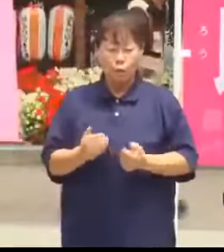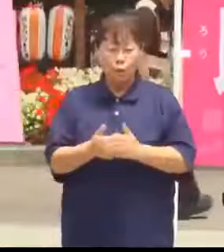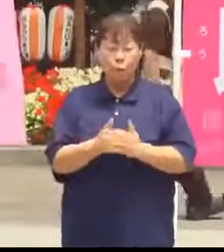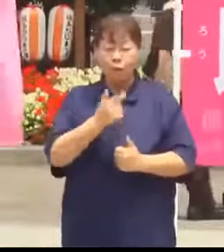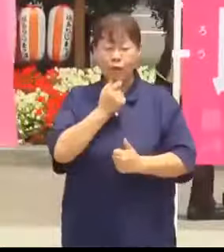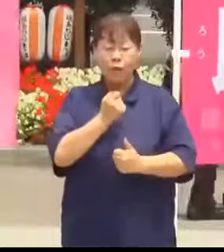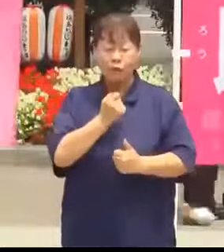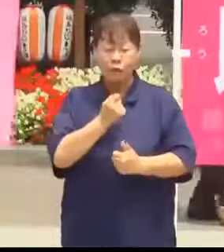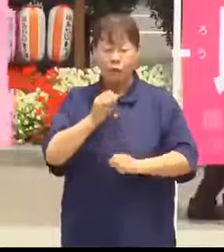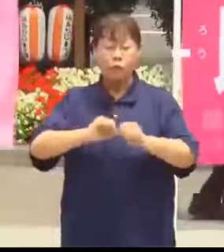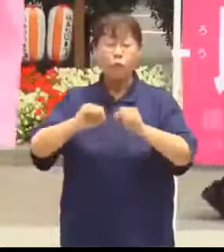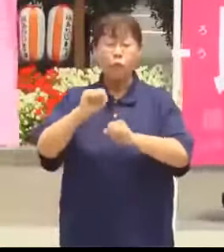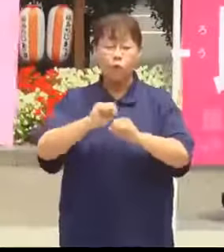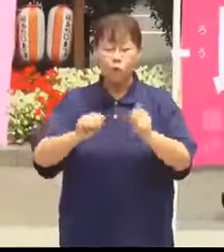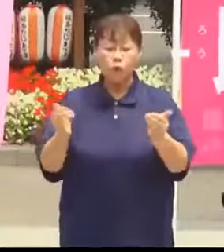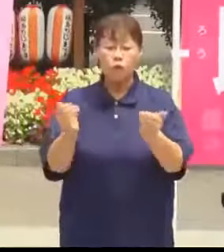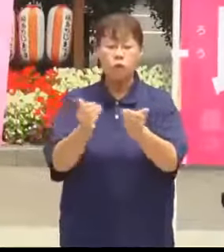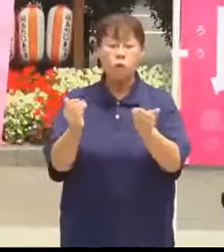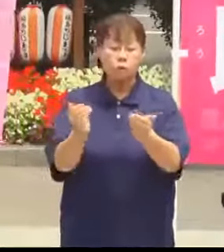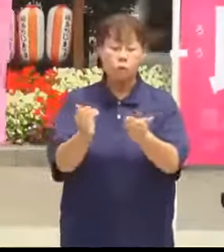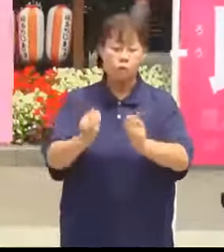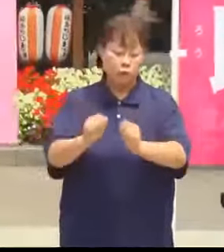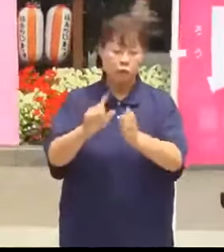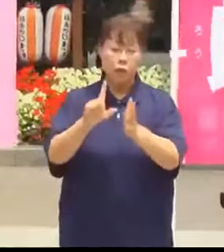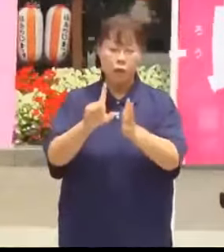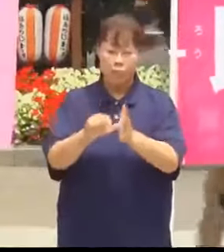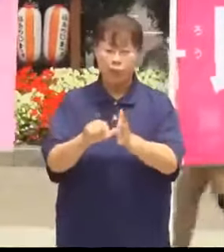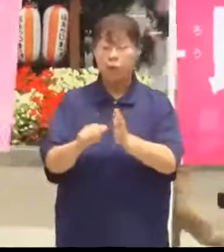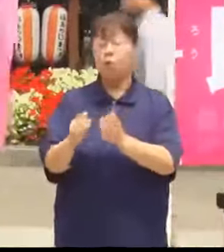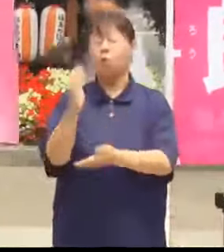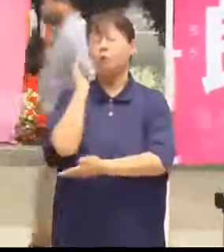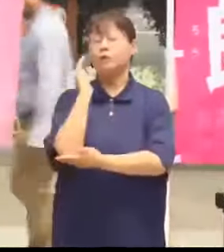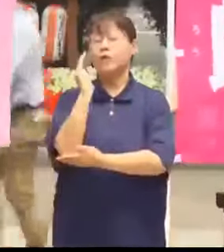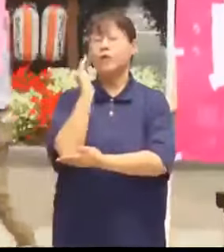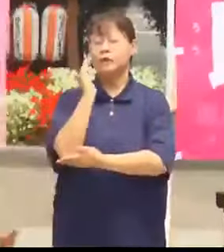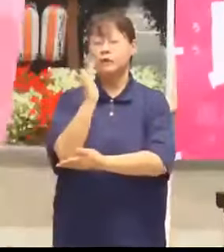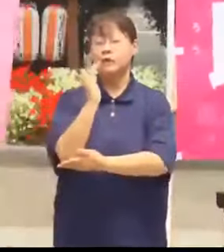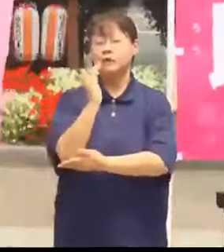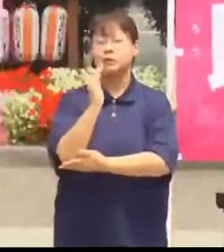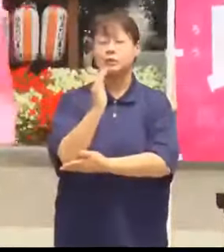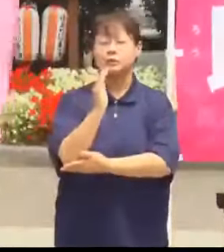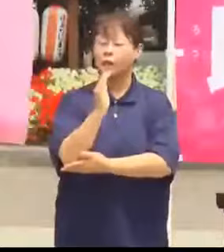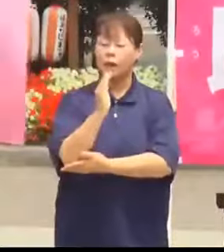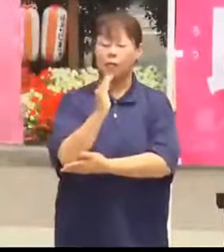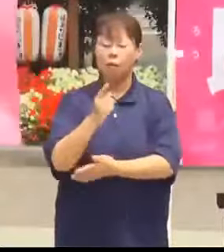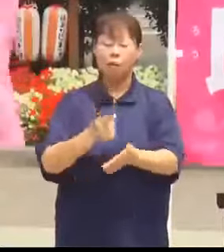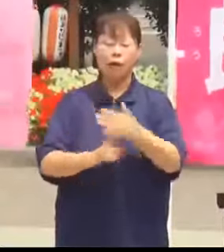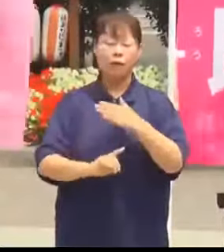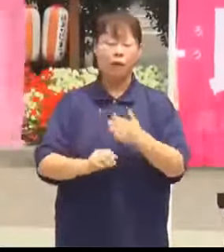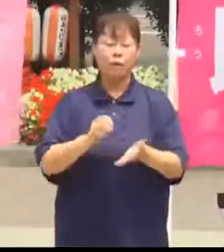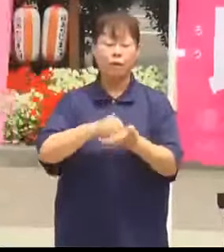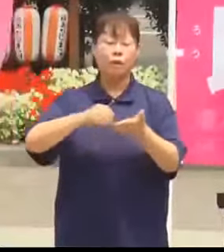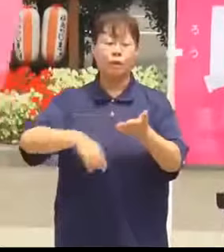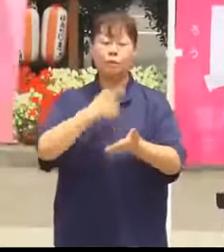報道でしか仕事ができないんだったら頼むから政治の道を諦めてくれると思うんですよ私